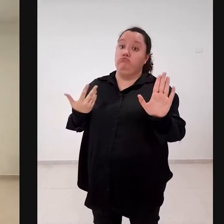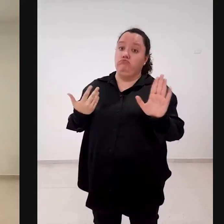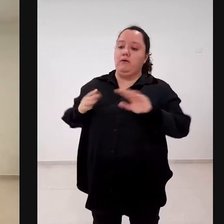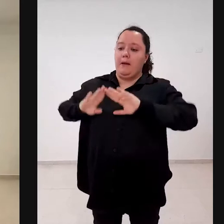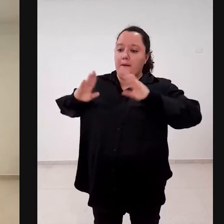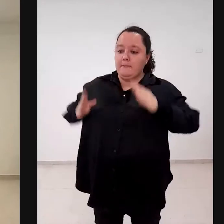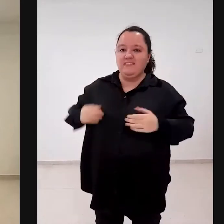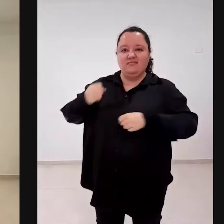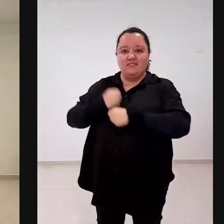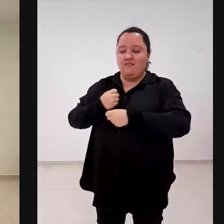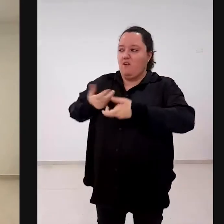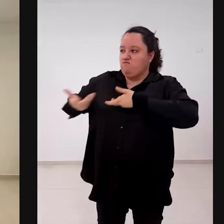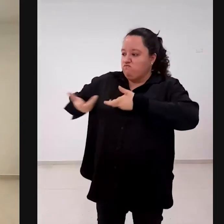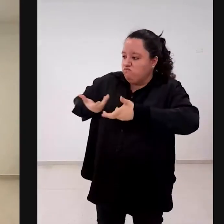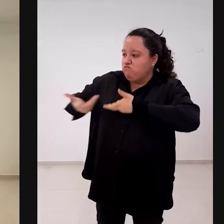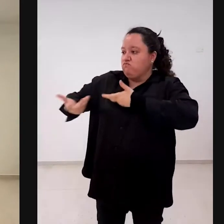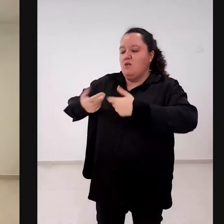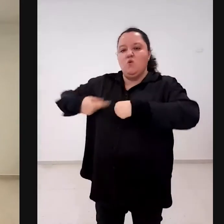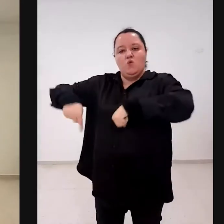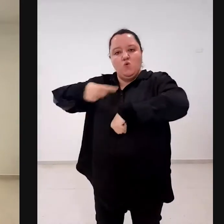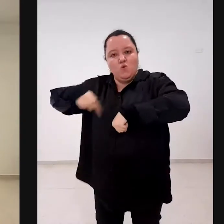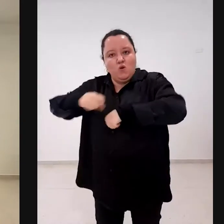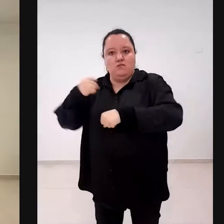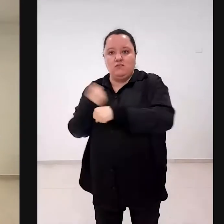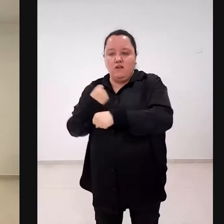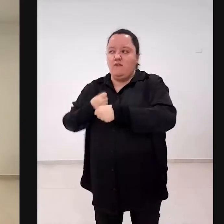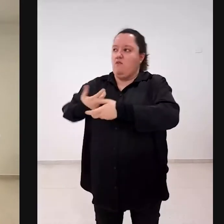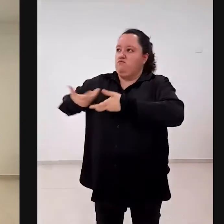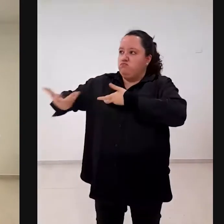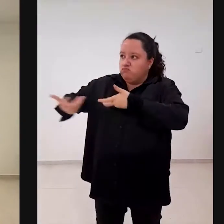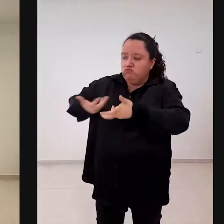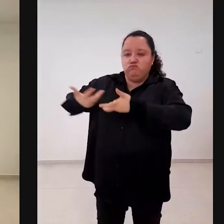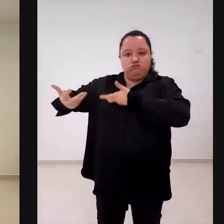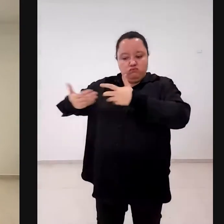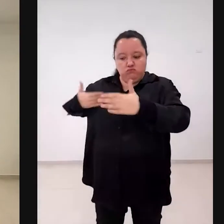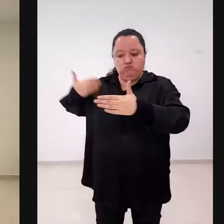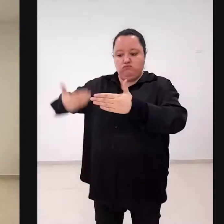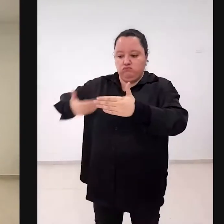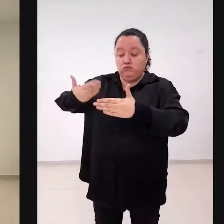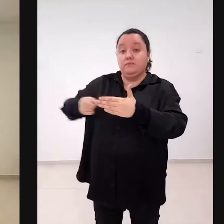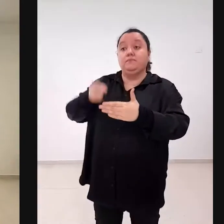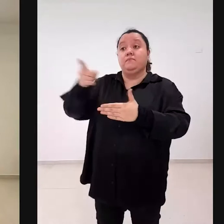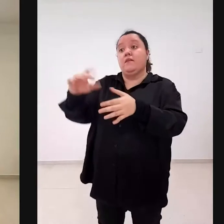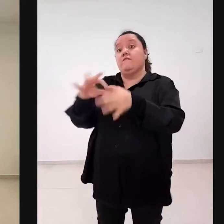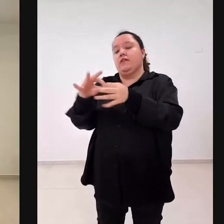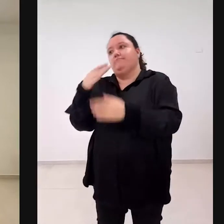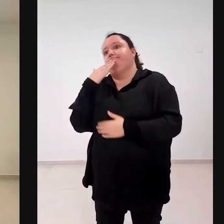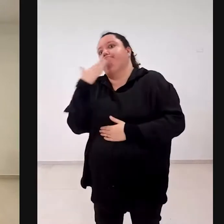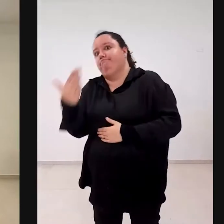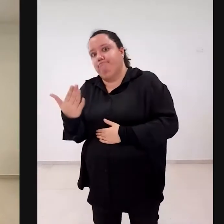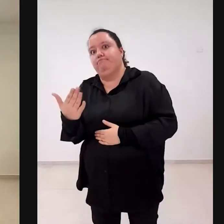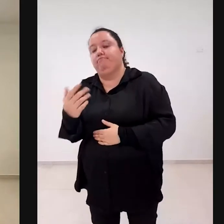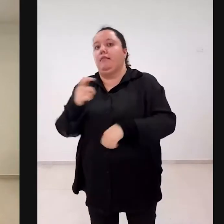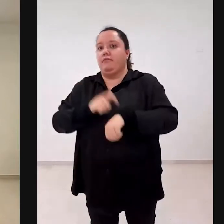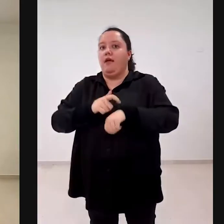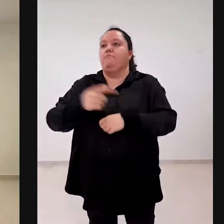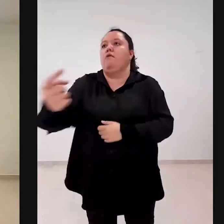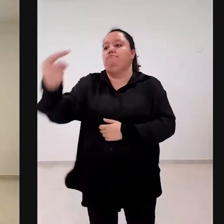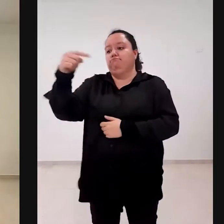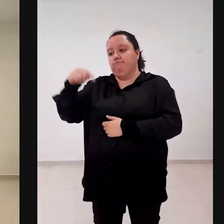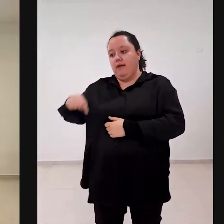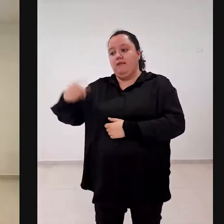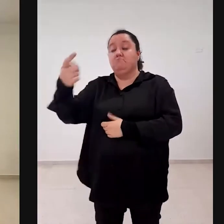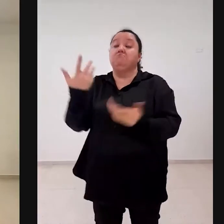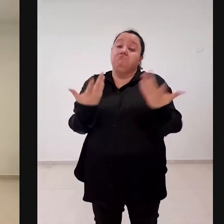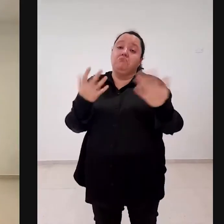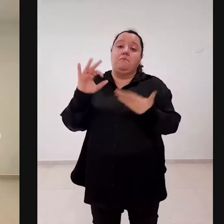gracias del trabajo de muchas horas del trabajo que además agradecemos el polvo que tomó el tiempo de vivir muchas veces un